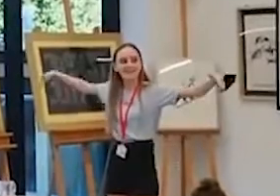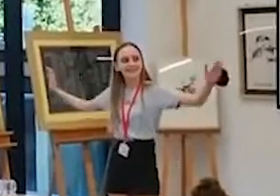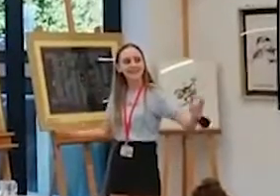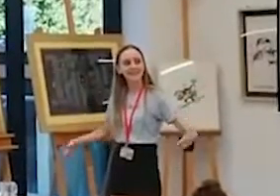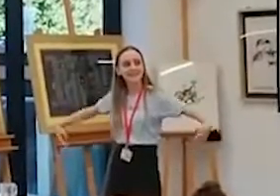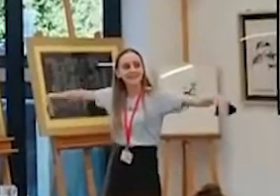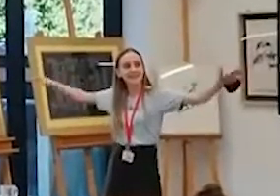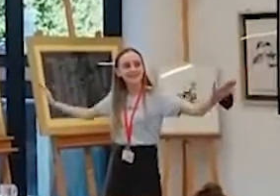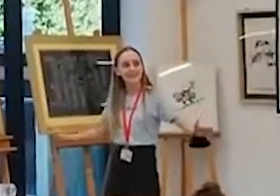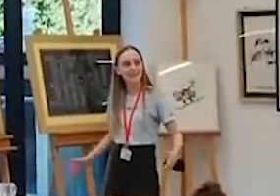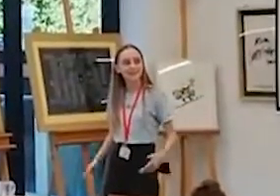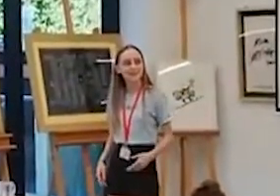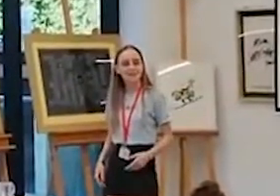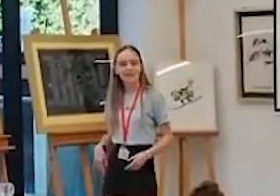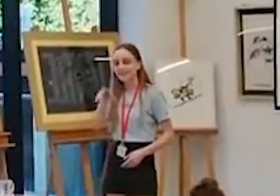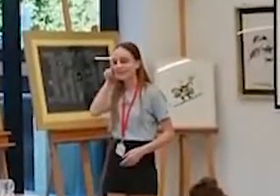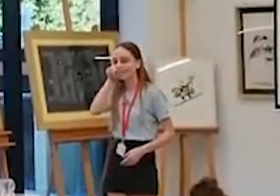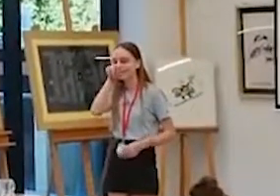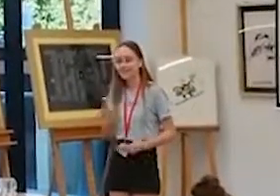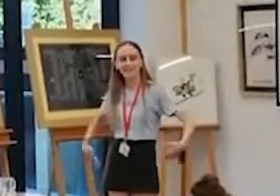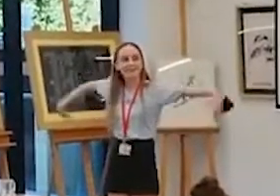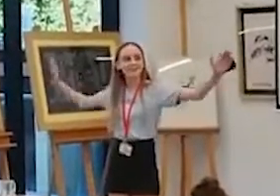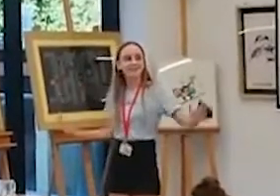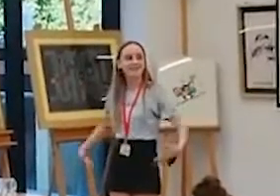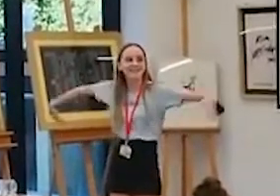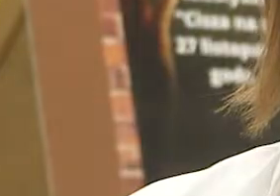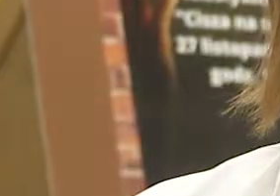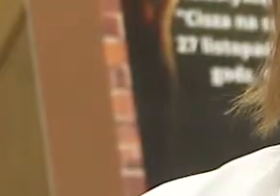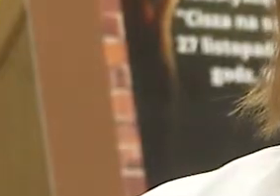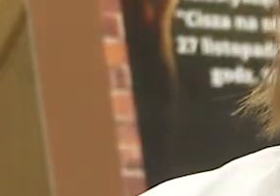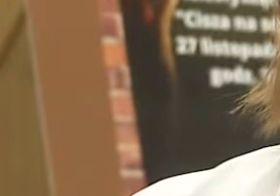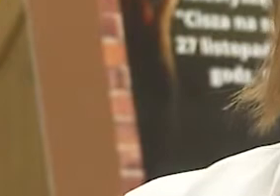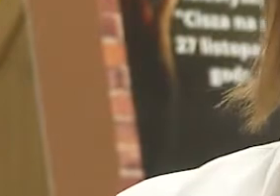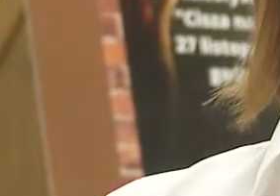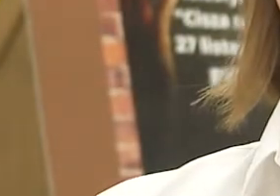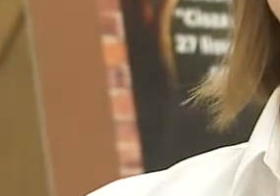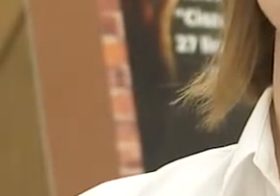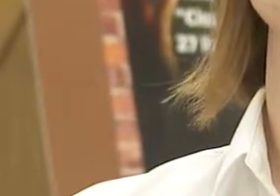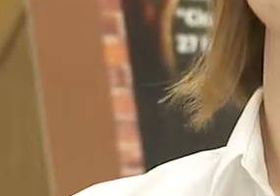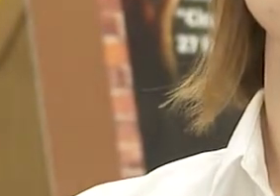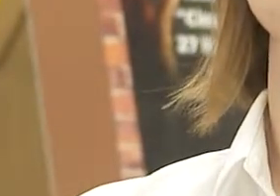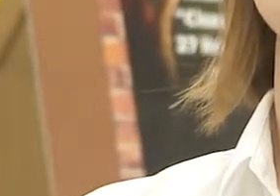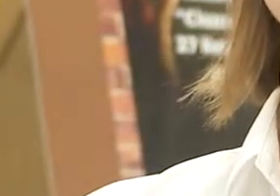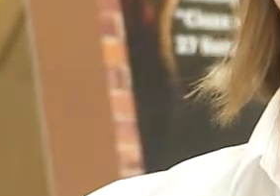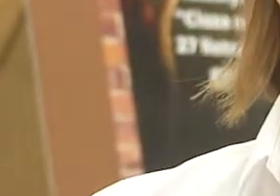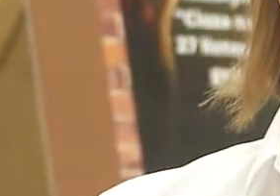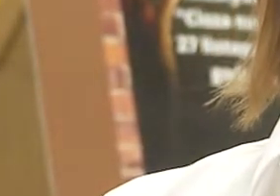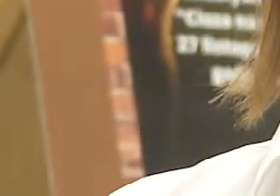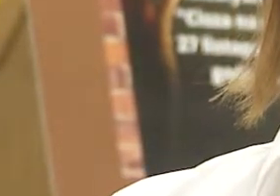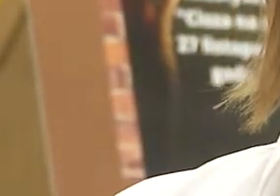od tych, którzy z tym problemu nie mają. Projekt był dofinansowany przez ministra kultury, dziedzictwa narodowego i